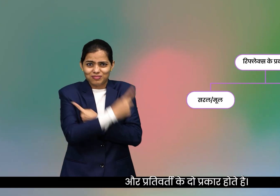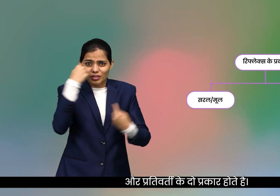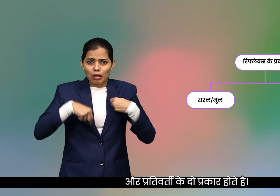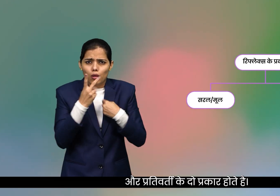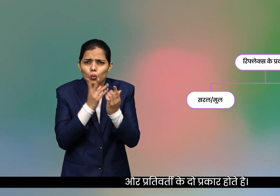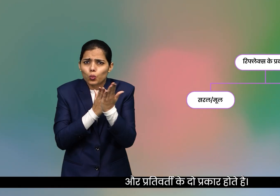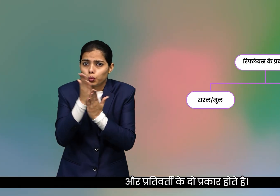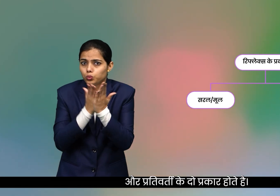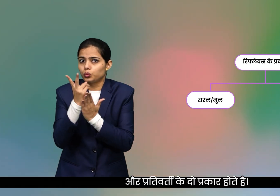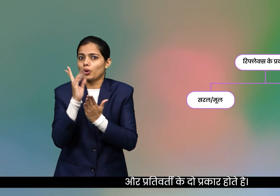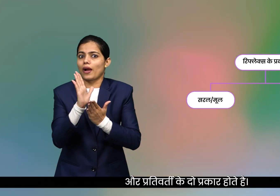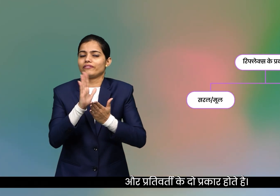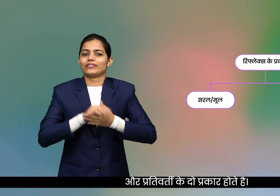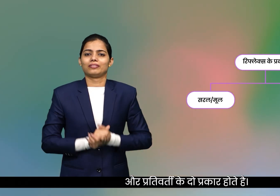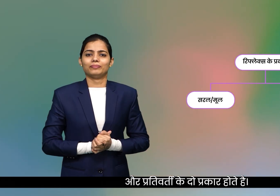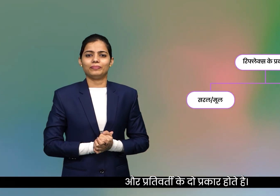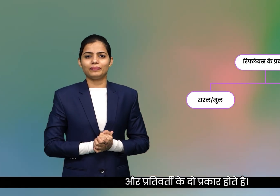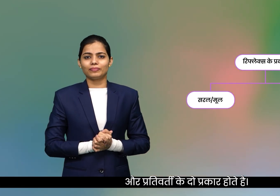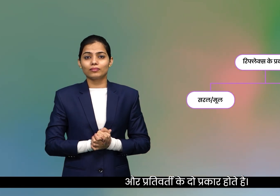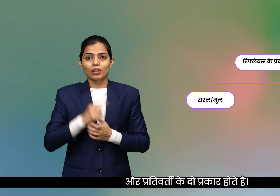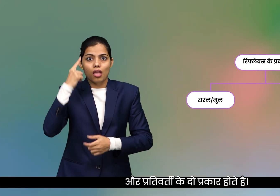दो प्रकार होते हैं।